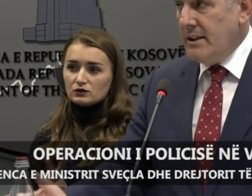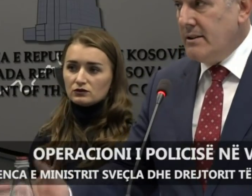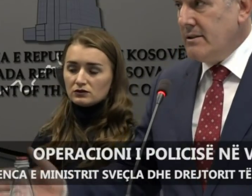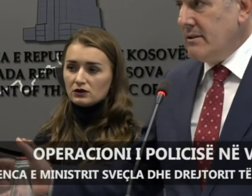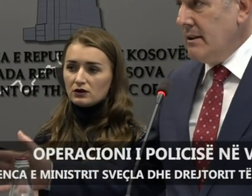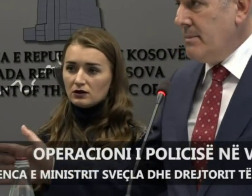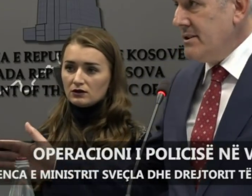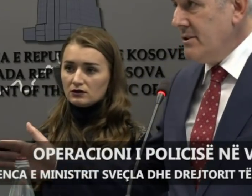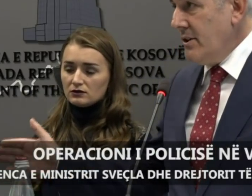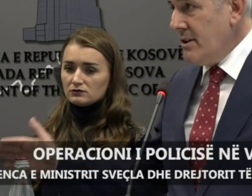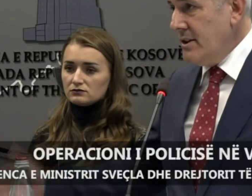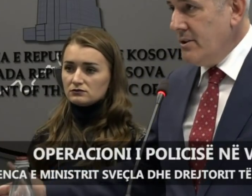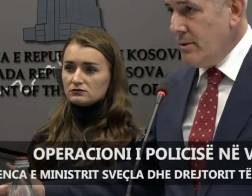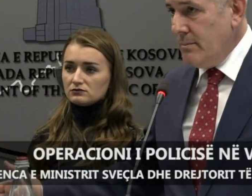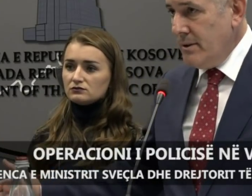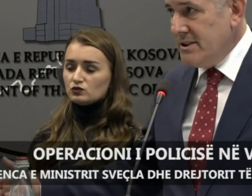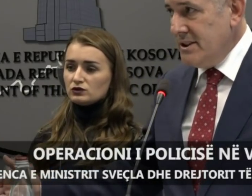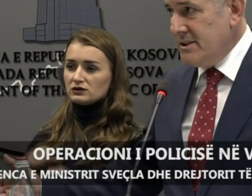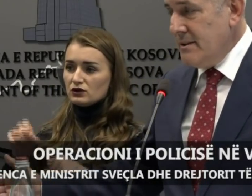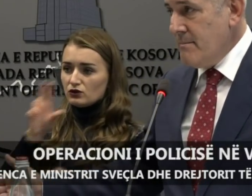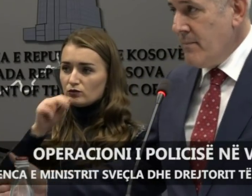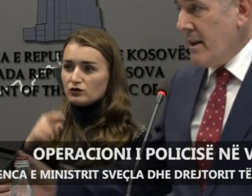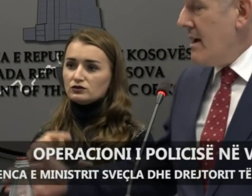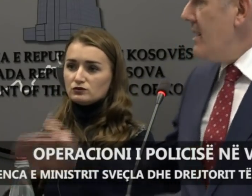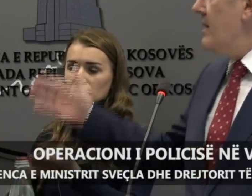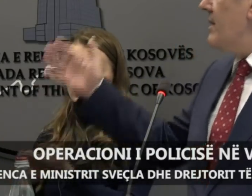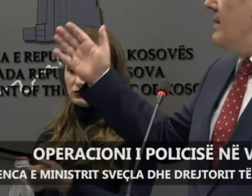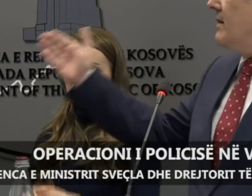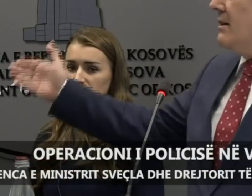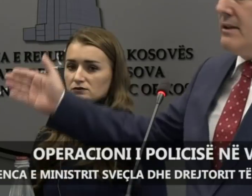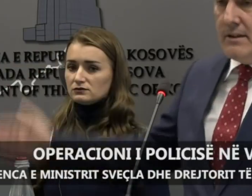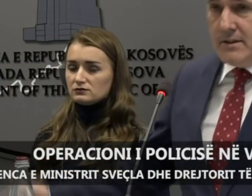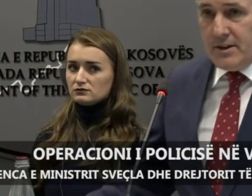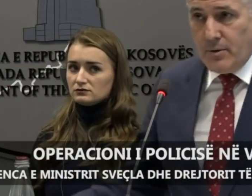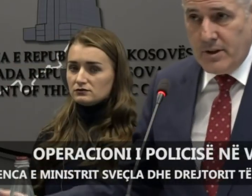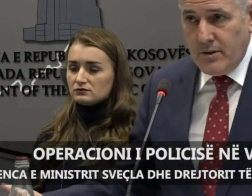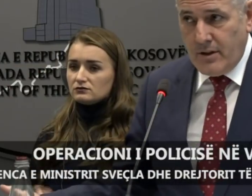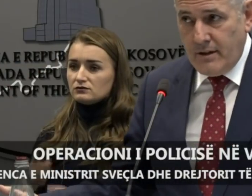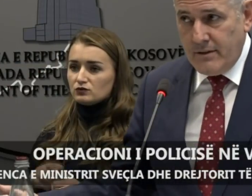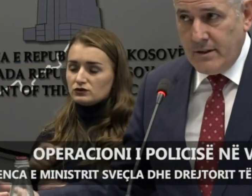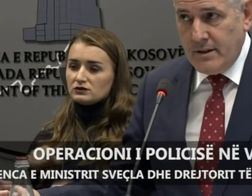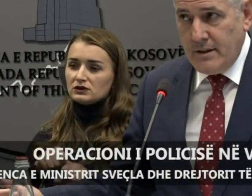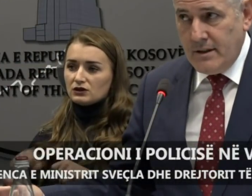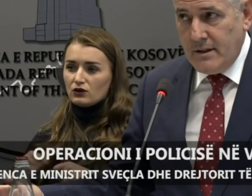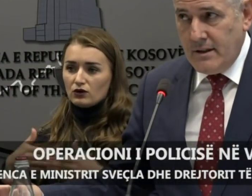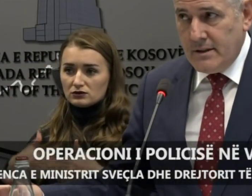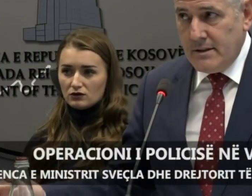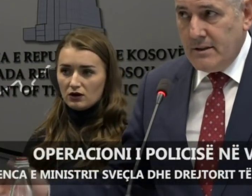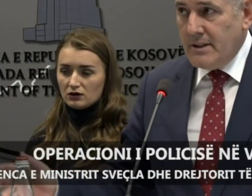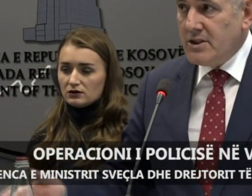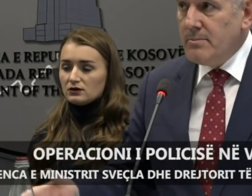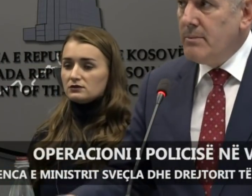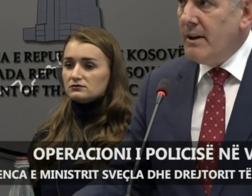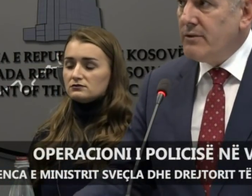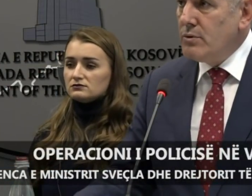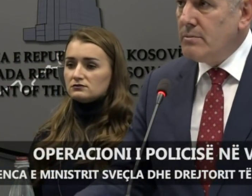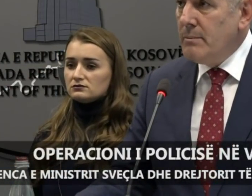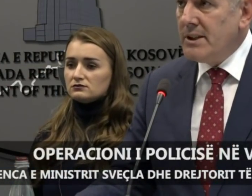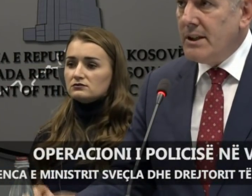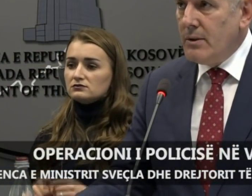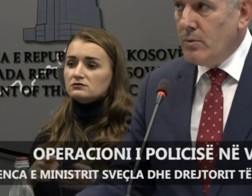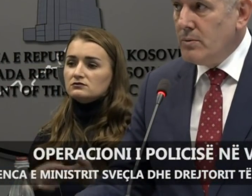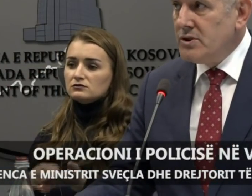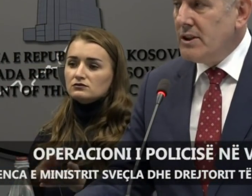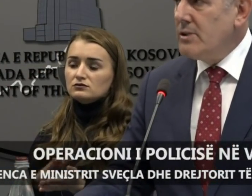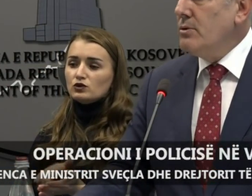të cilat i prezentoj edhe drejtori policisë, edhe drejtori doganave, janë dëshmi të mjaftueshme